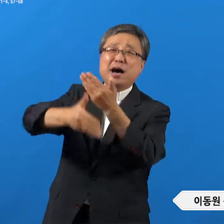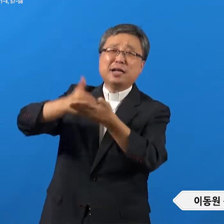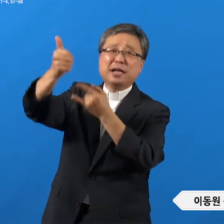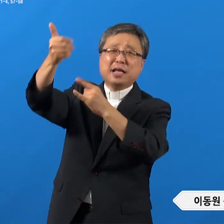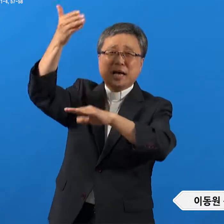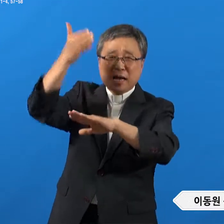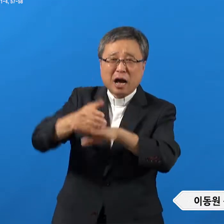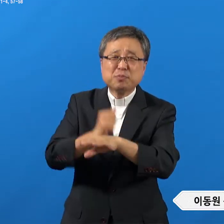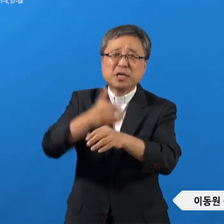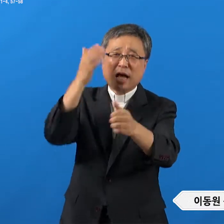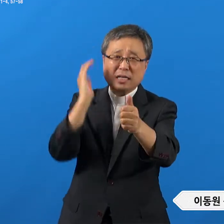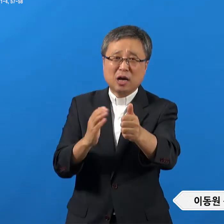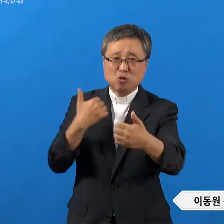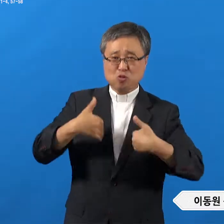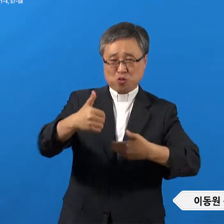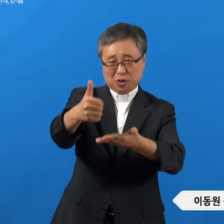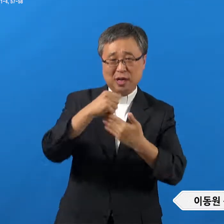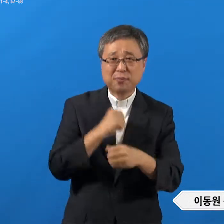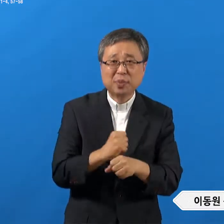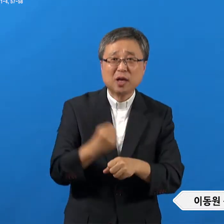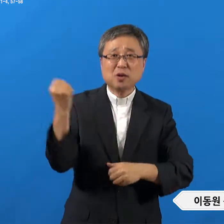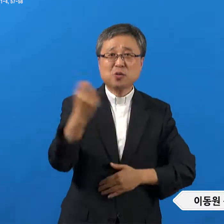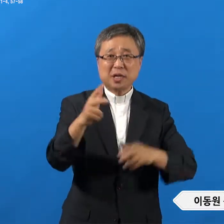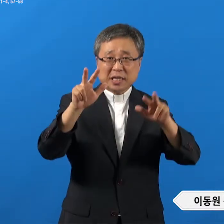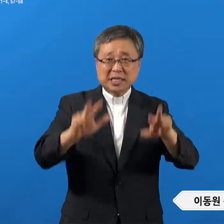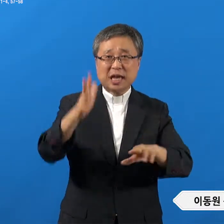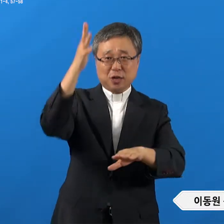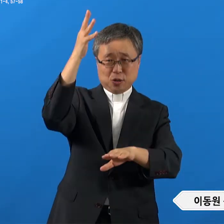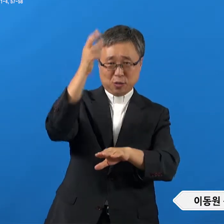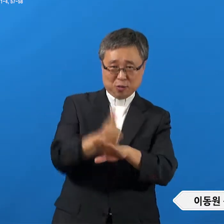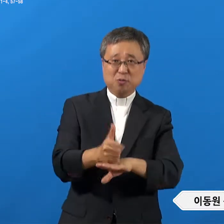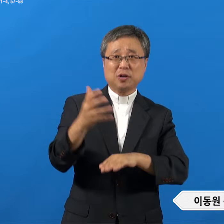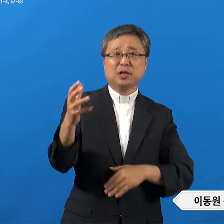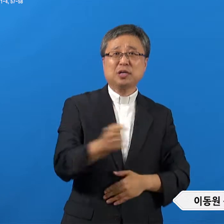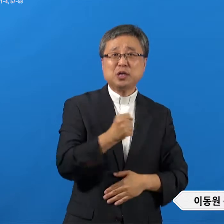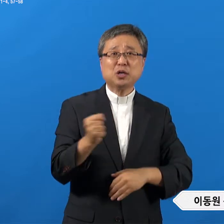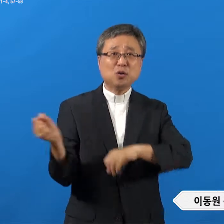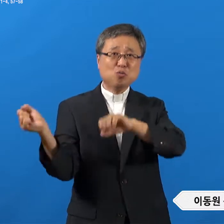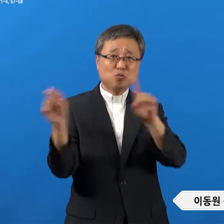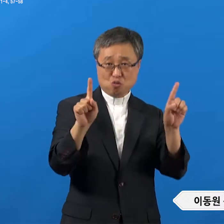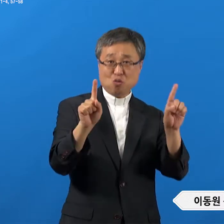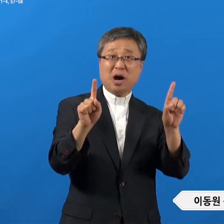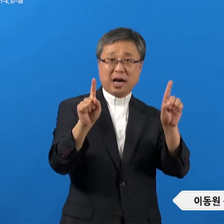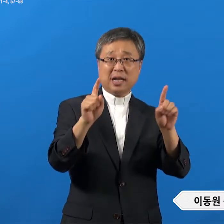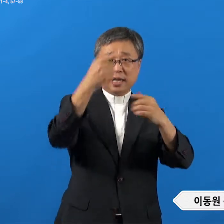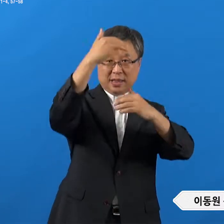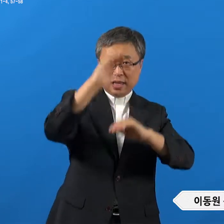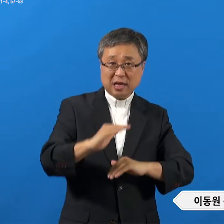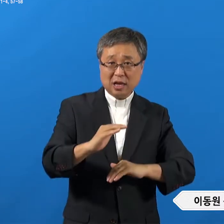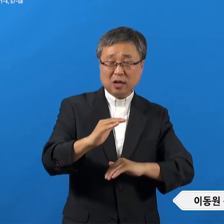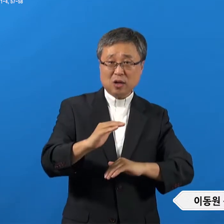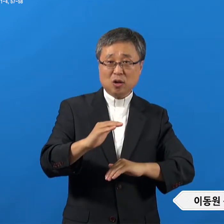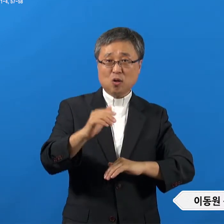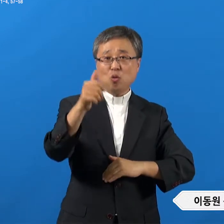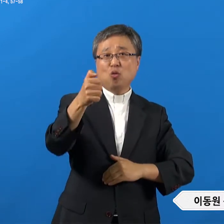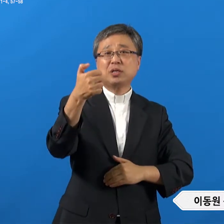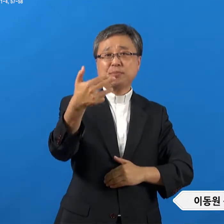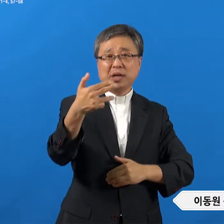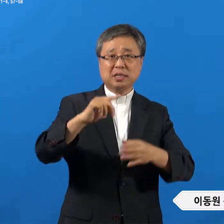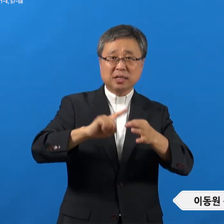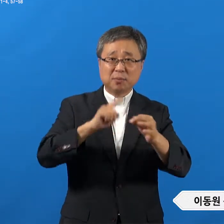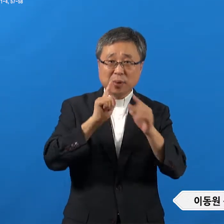하나님께 감사하자고 초청합니다. 그리고 이제 결론을 맺습니다. 이 부활장의 위대한 결론